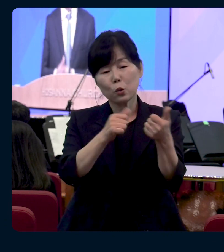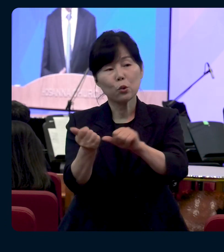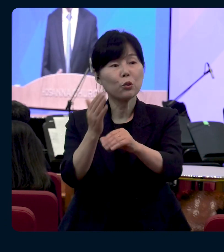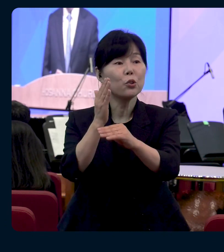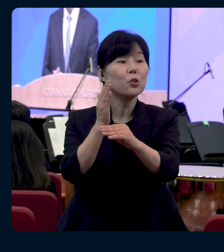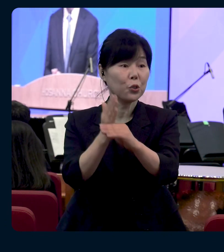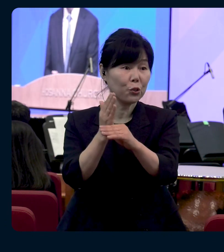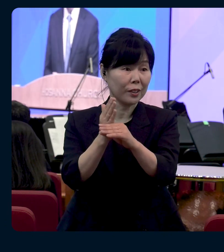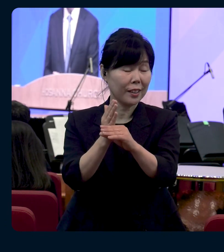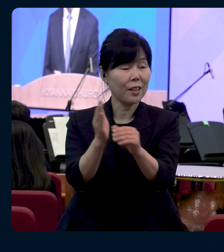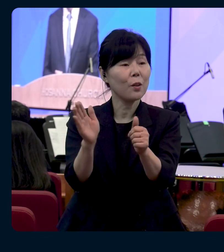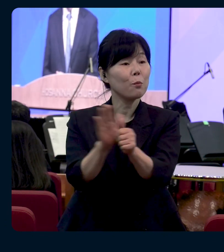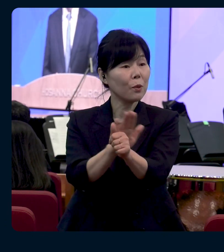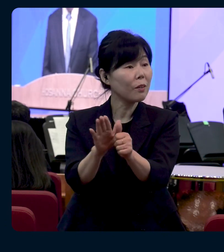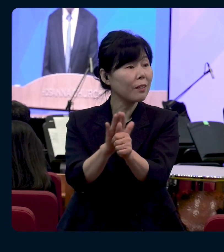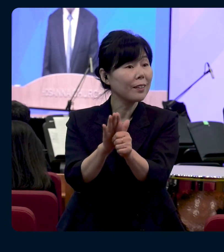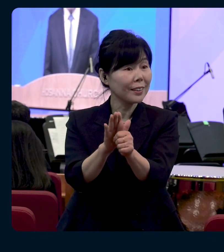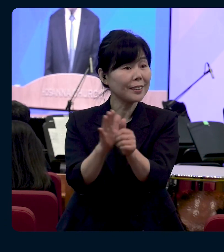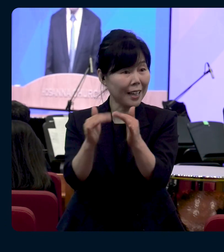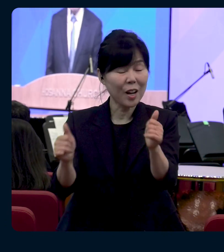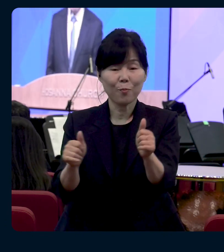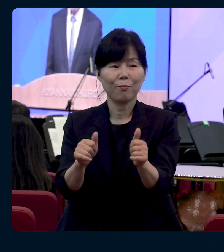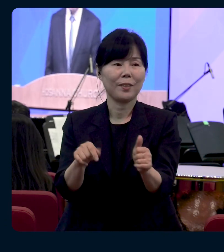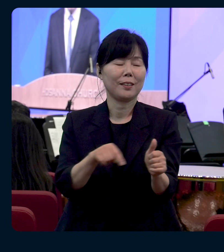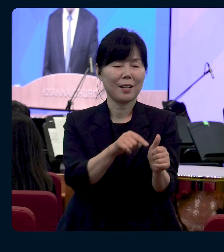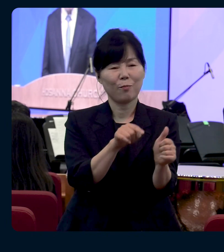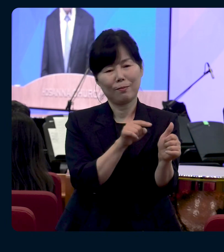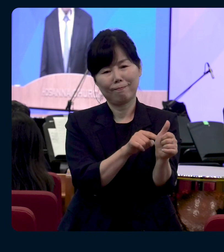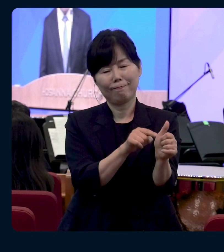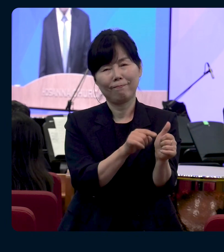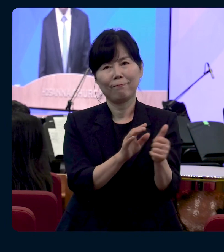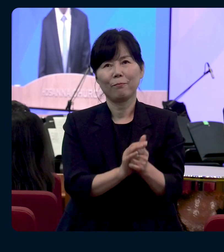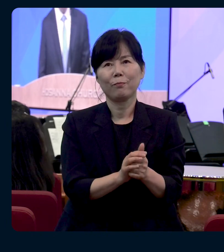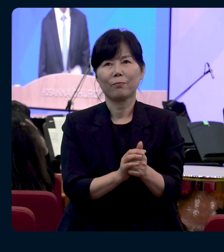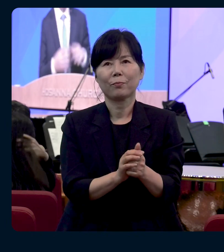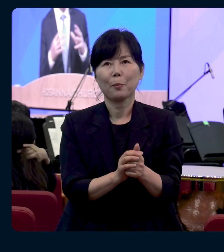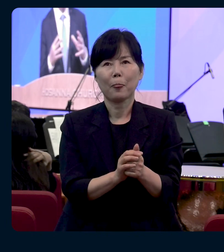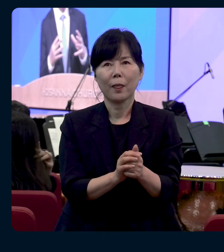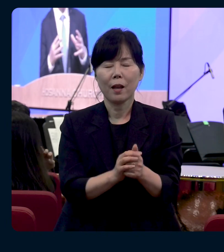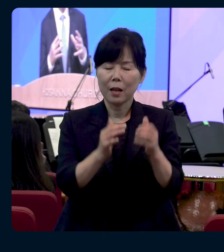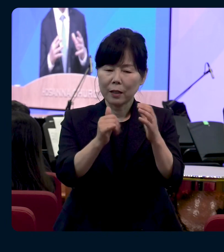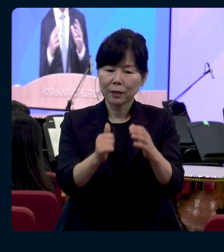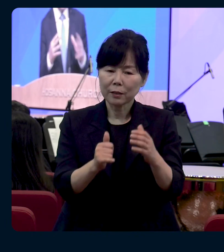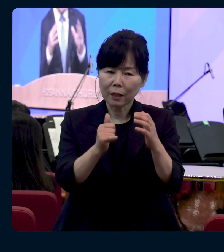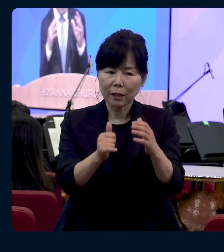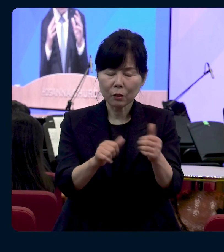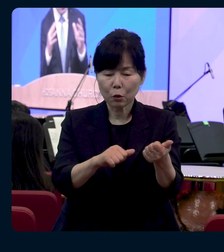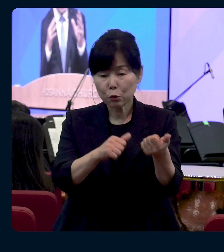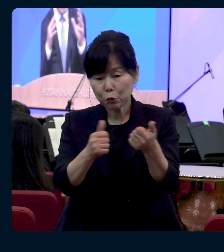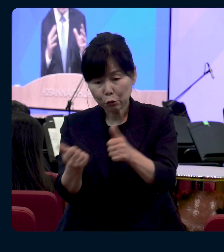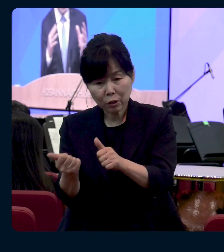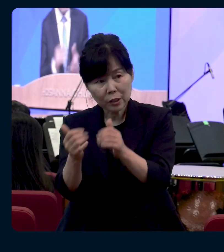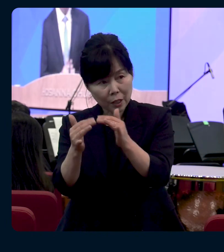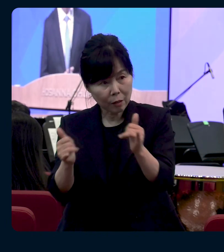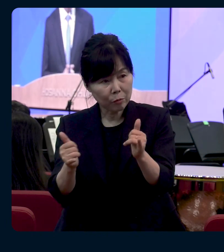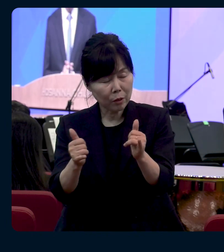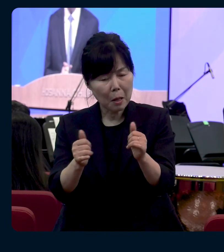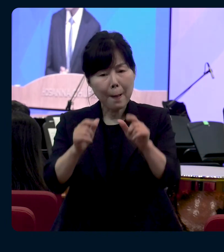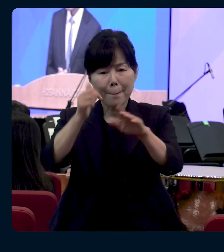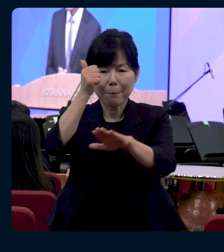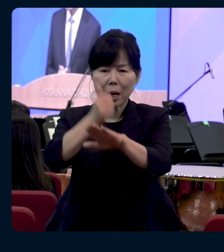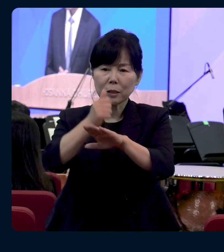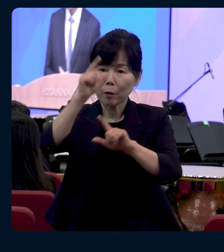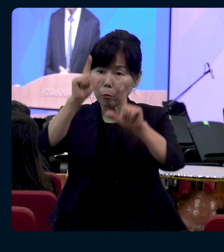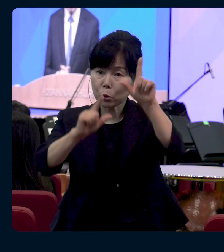이렇게 도와주고 하면서, 그러면서 그 세상을 떠나는 사람들의 마지막 모습을 가지고 책을